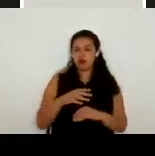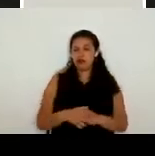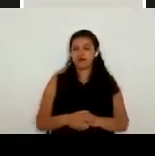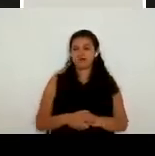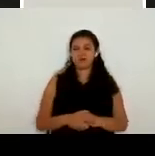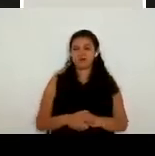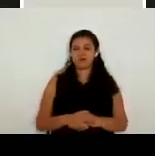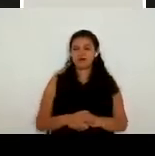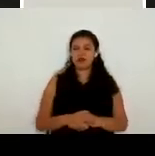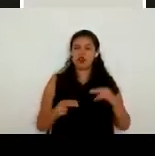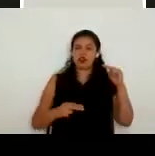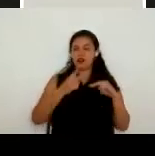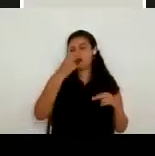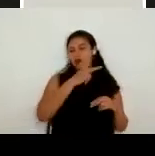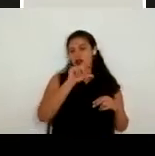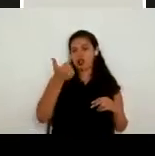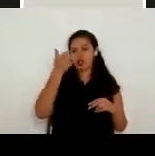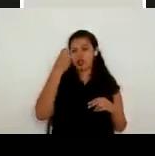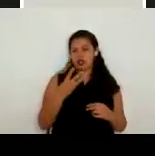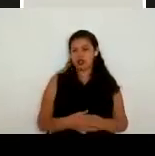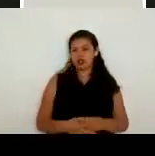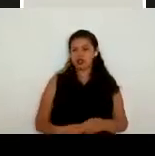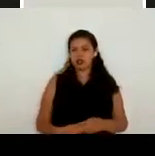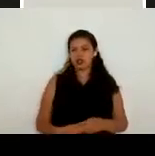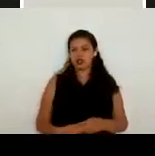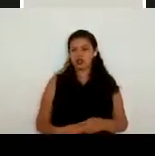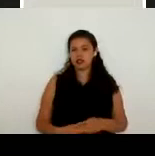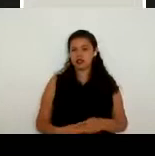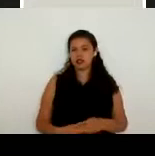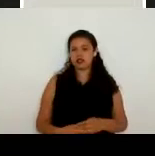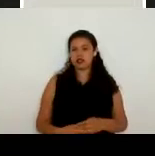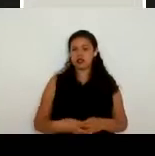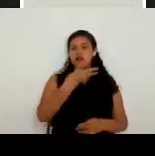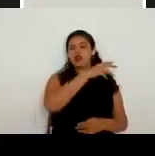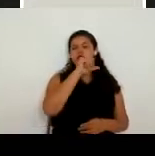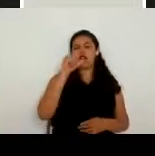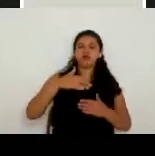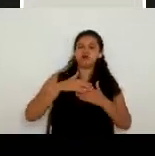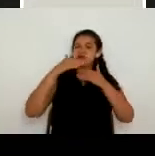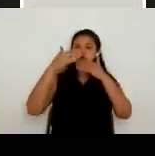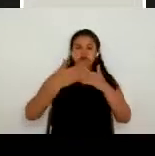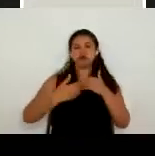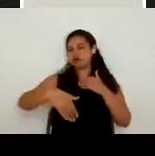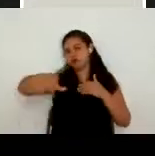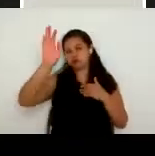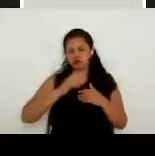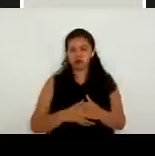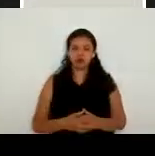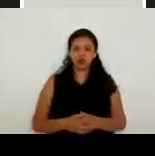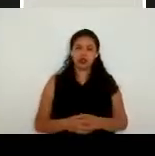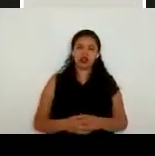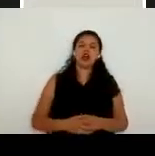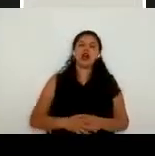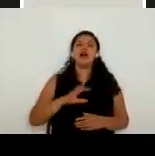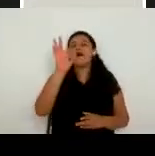2 y 3 y del 4 para el 6 bueno pues son porcentajes que recuperan